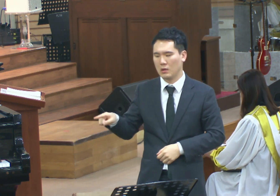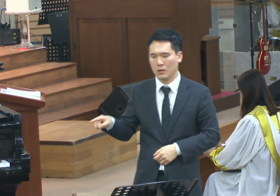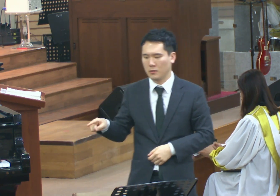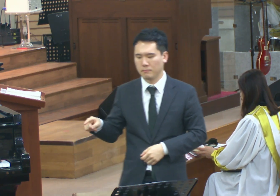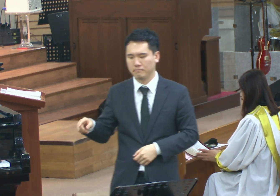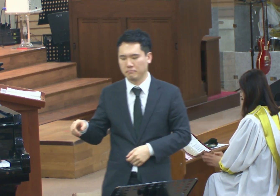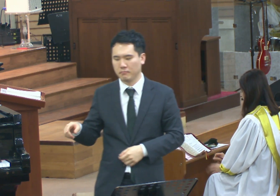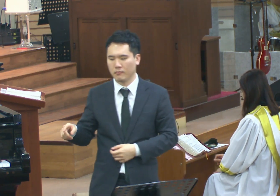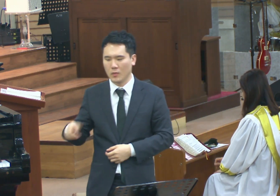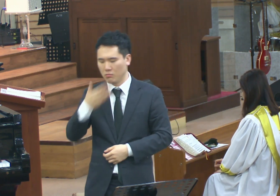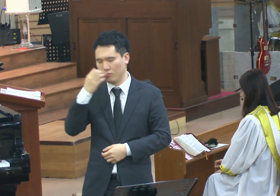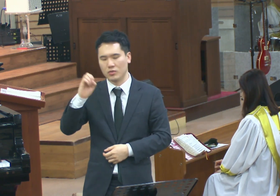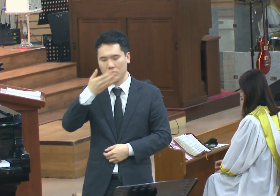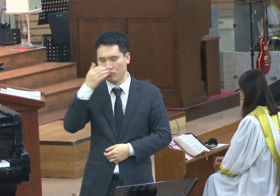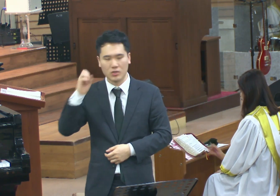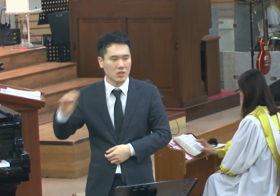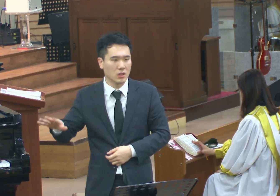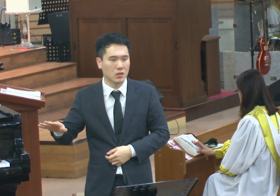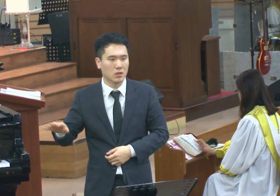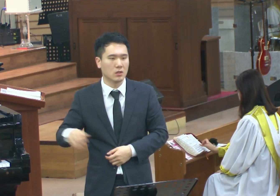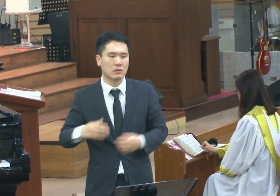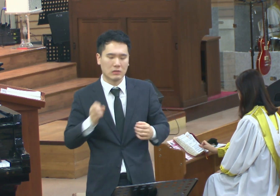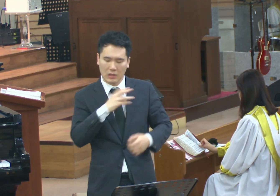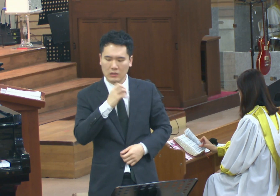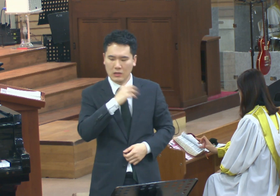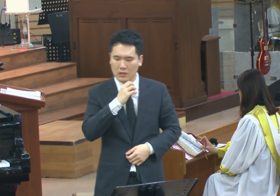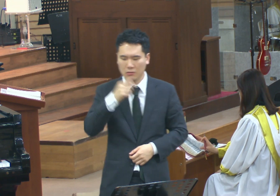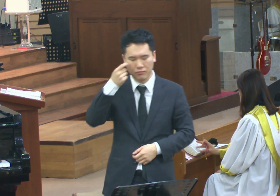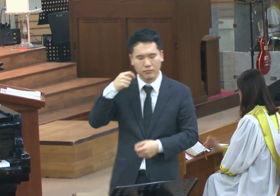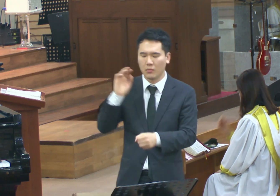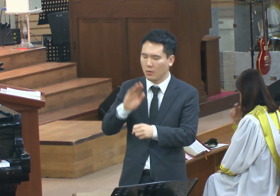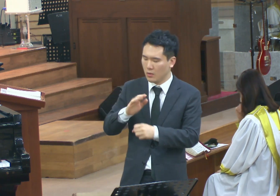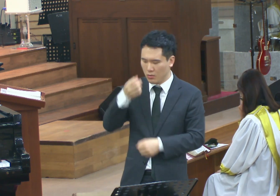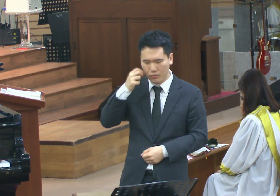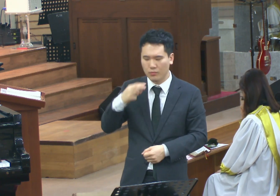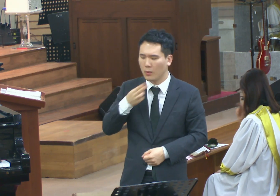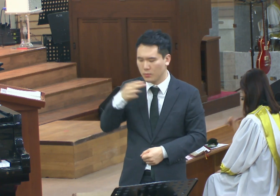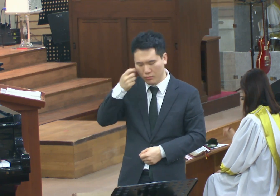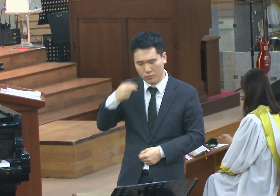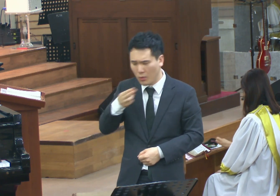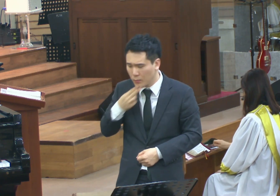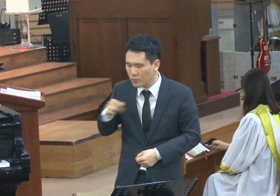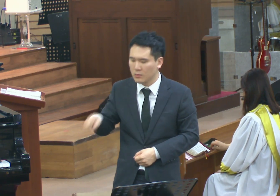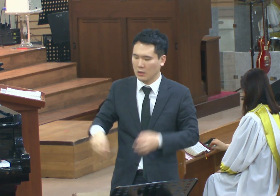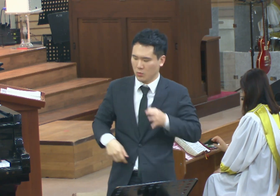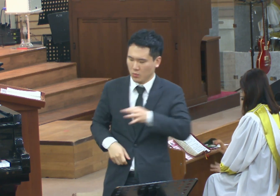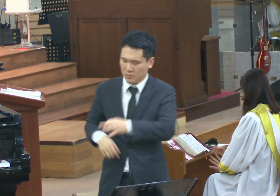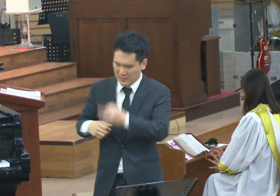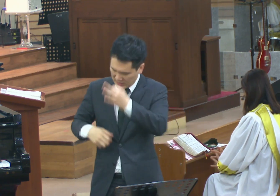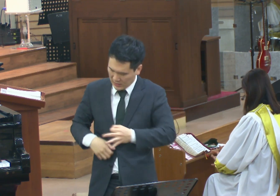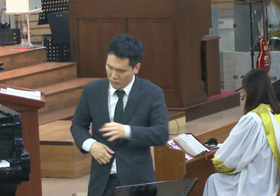우리 주변에는 지금도 80시간, 주 80시간 이상 일하는 근로자들이 적지 않죠.